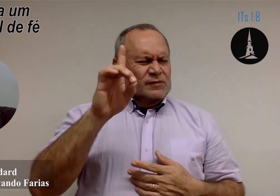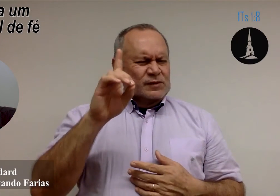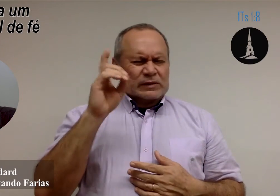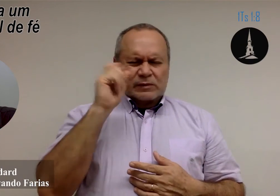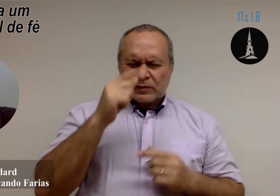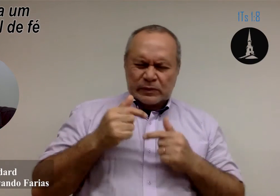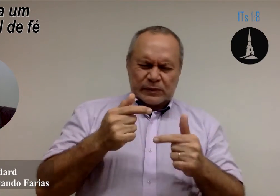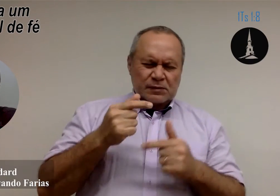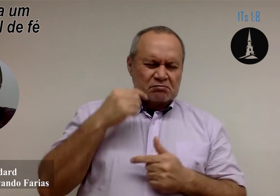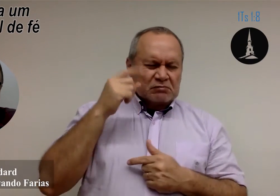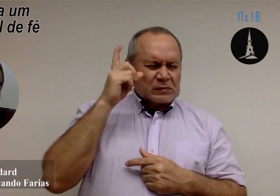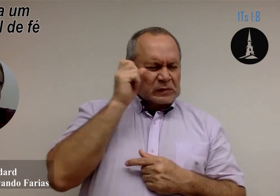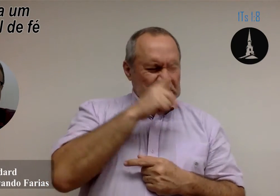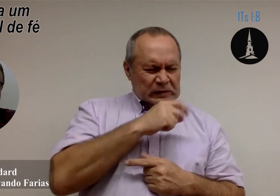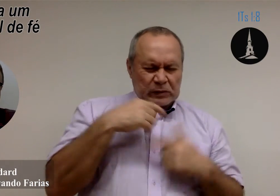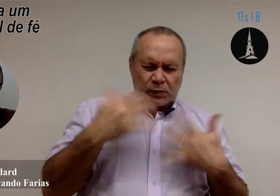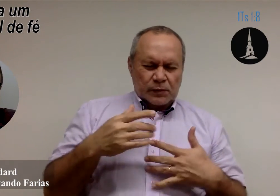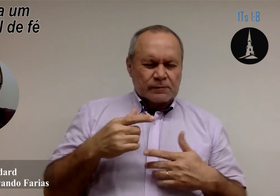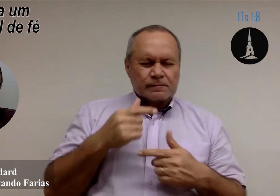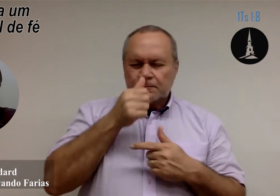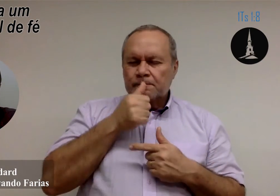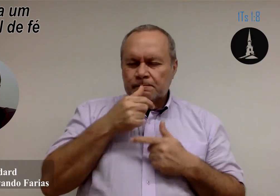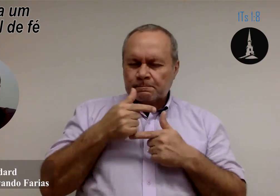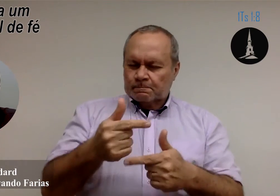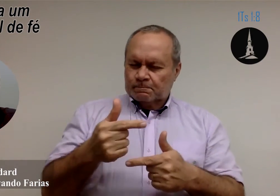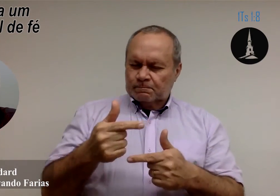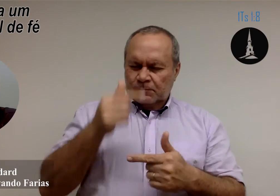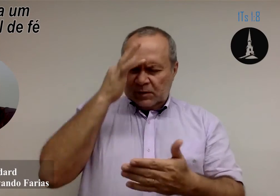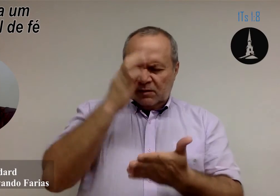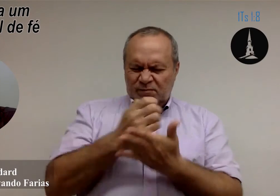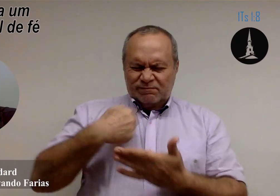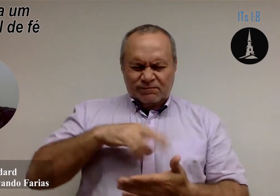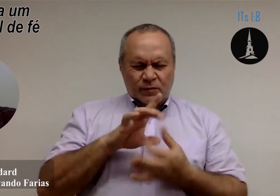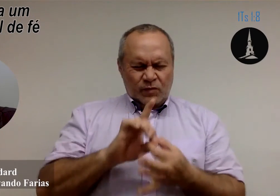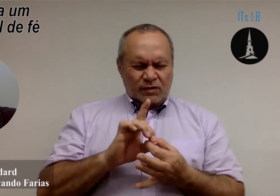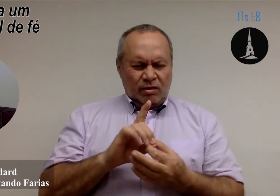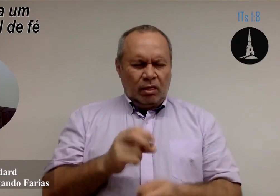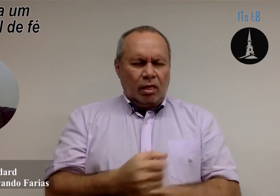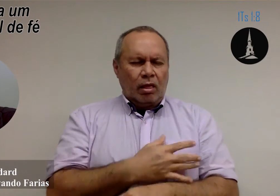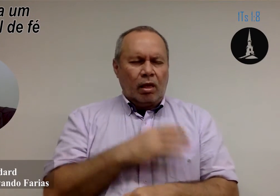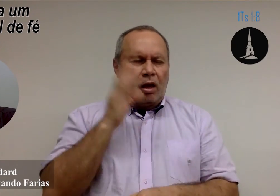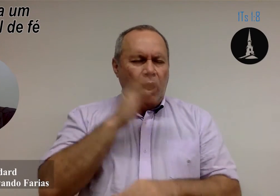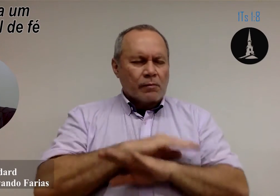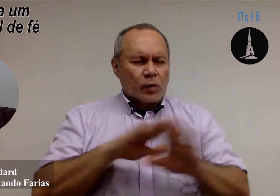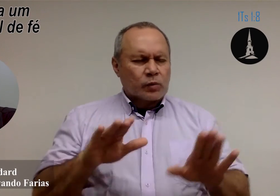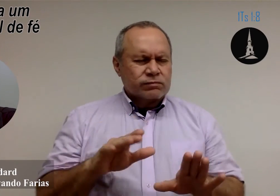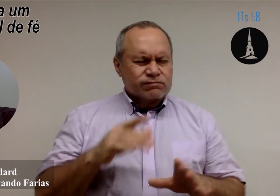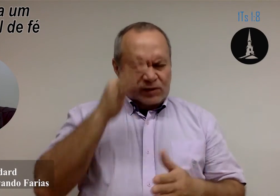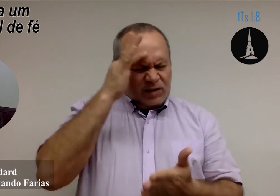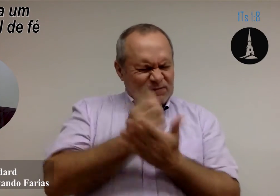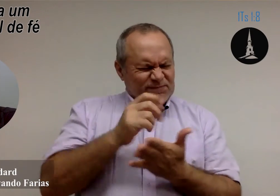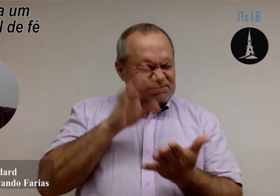das provações, das adversidades da vida. Que a nossa fé não seja uma fé passageira,